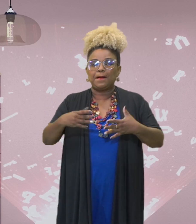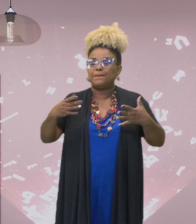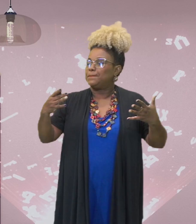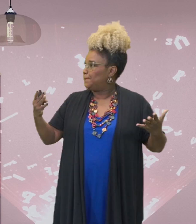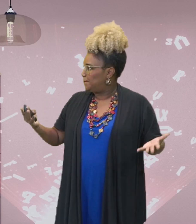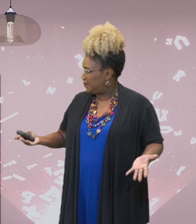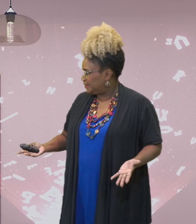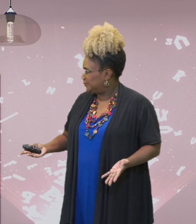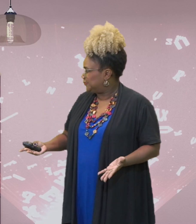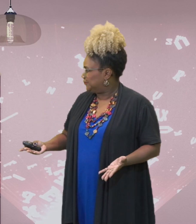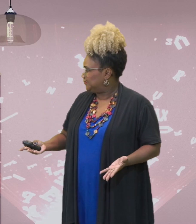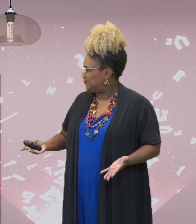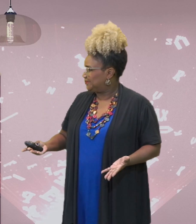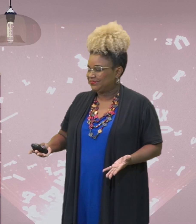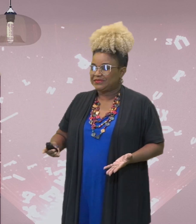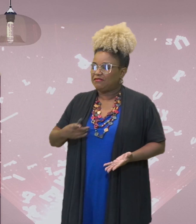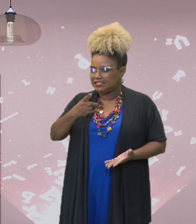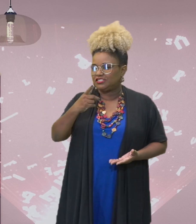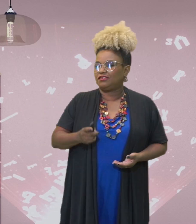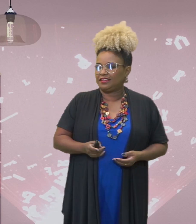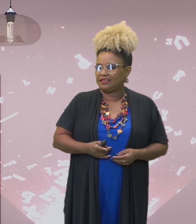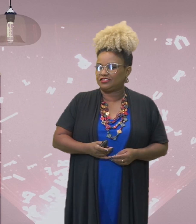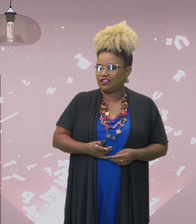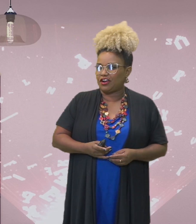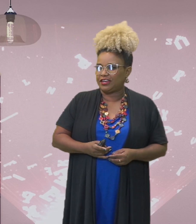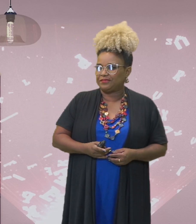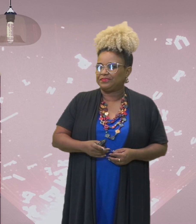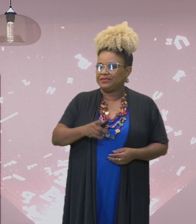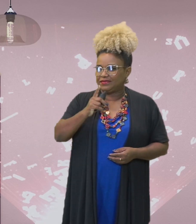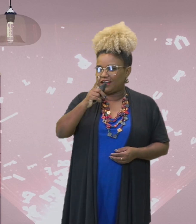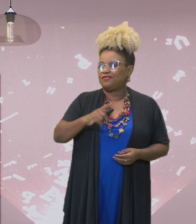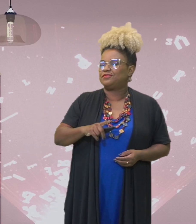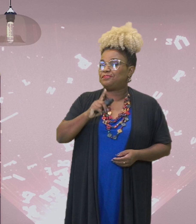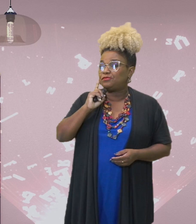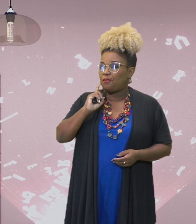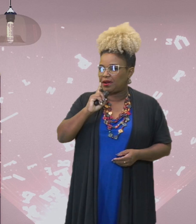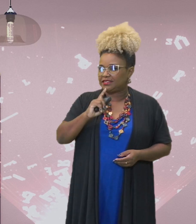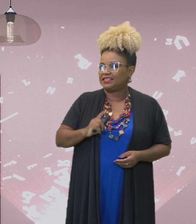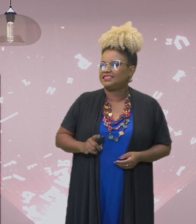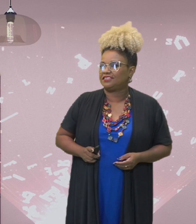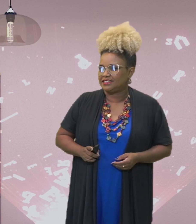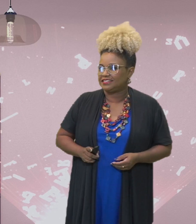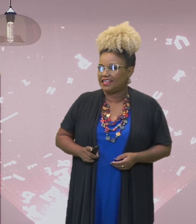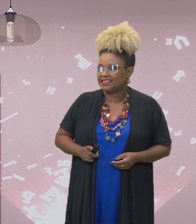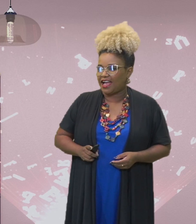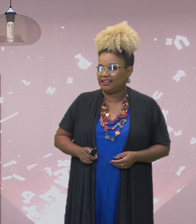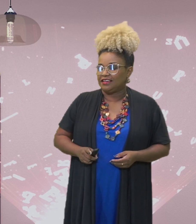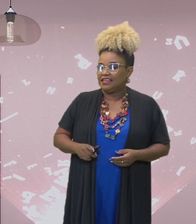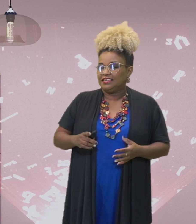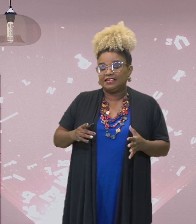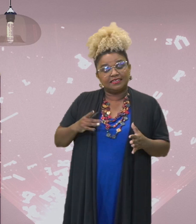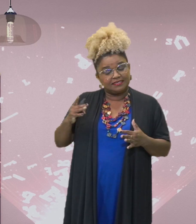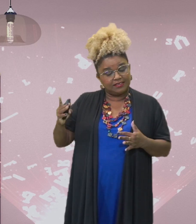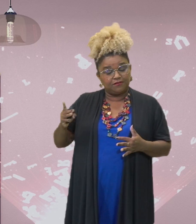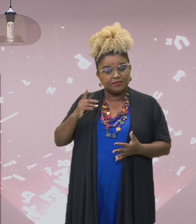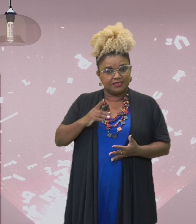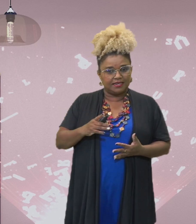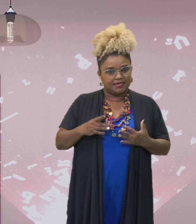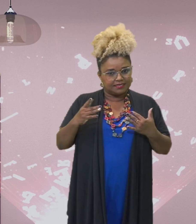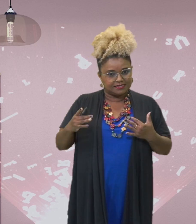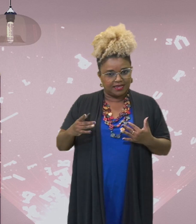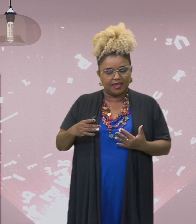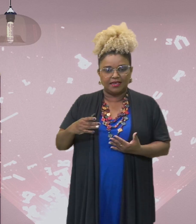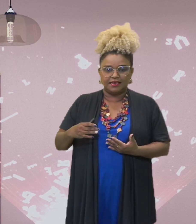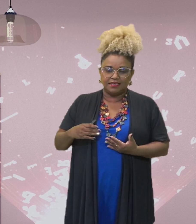quê? Branco. Vocês estão lendo a história? Então preste atenção nesse detalhe. E se